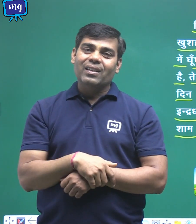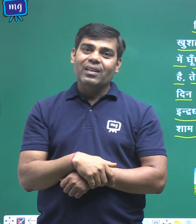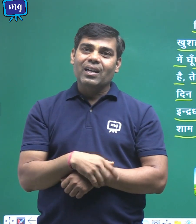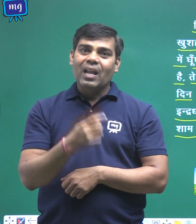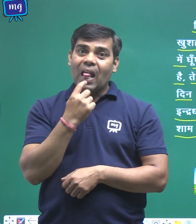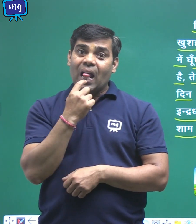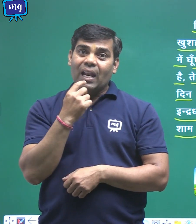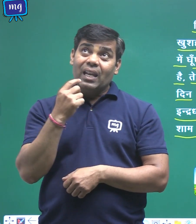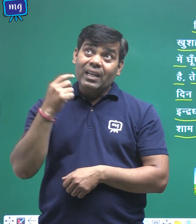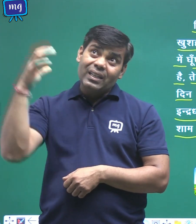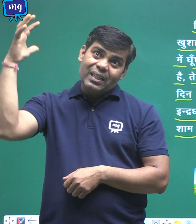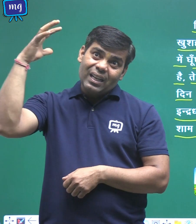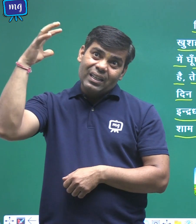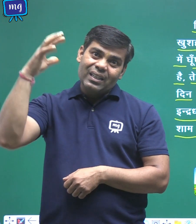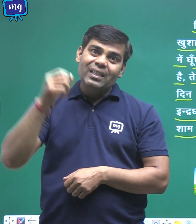लाली के,